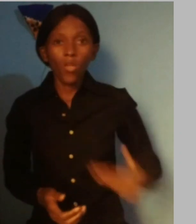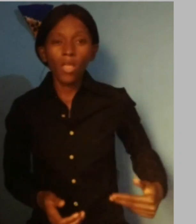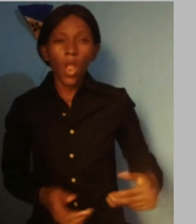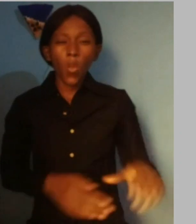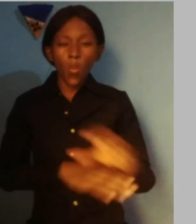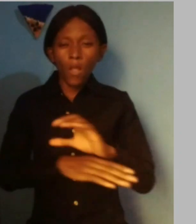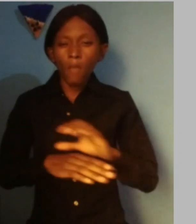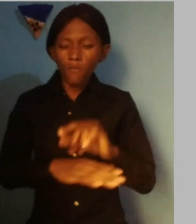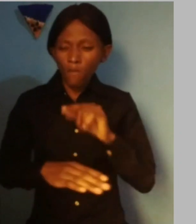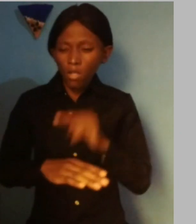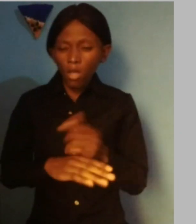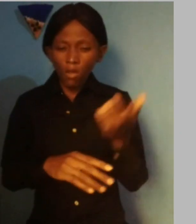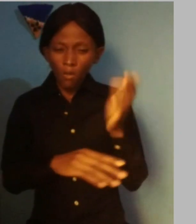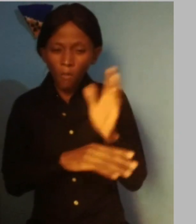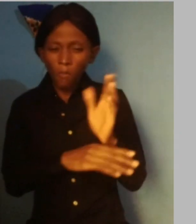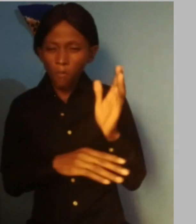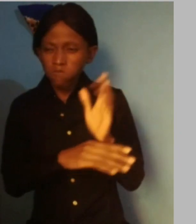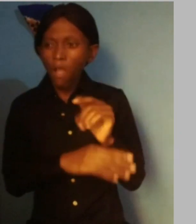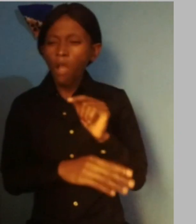l'idée